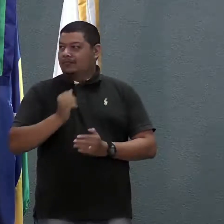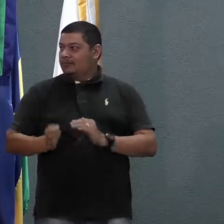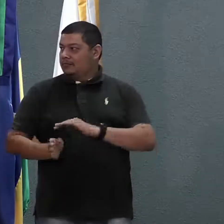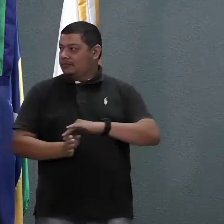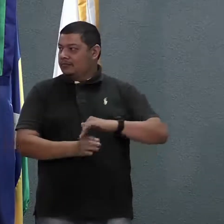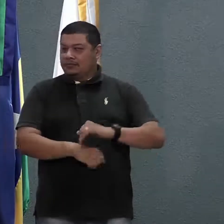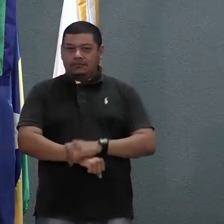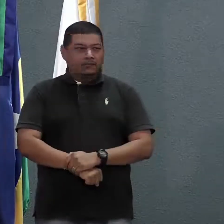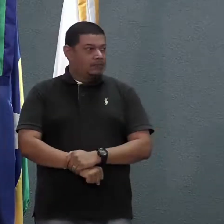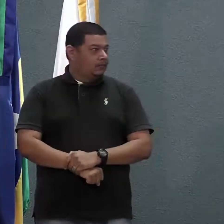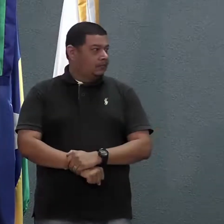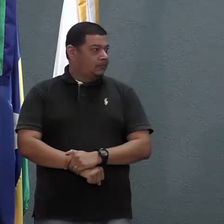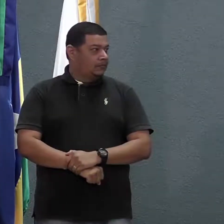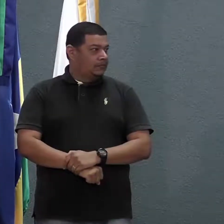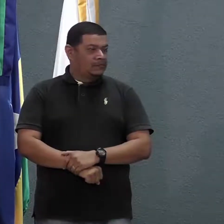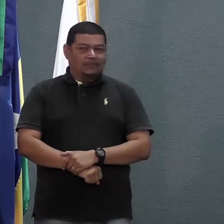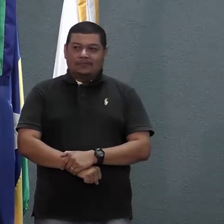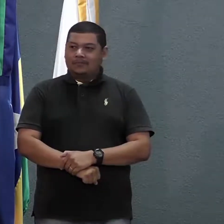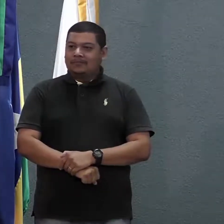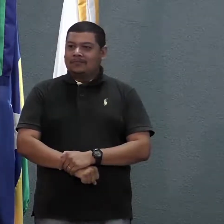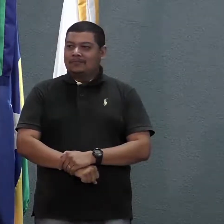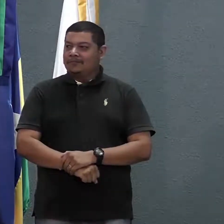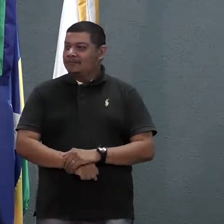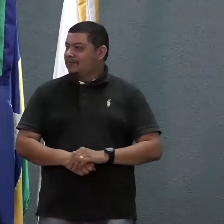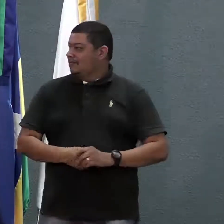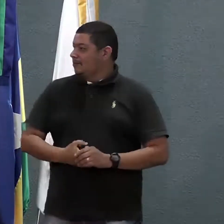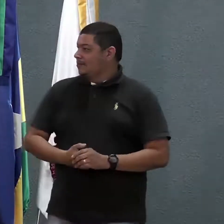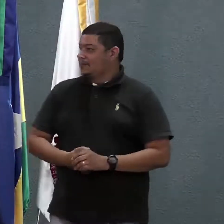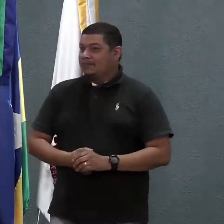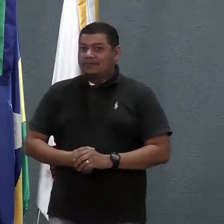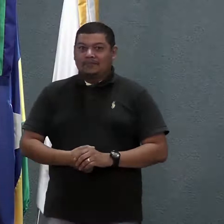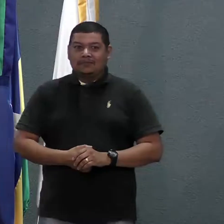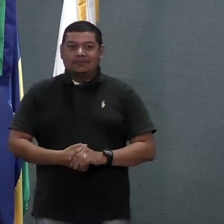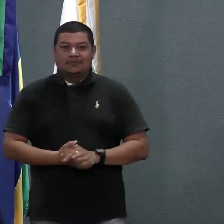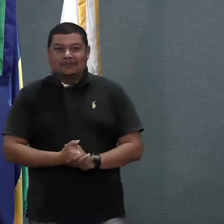Bom dia. Obrigado.